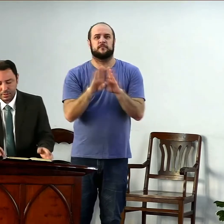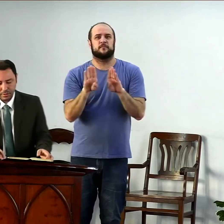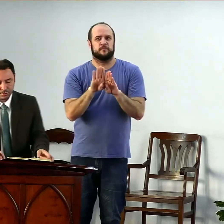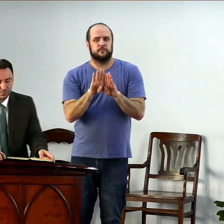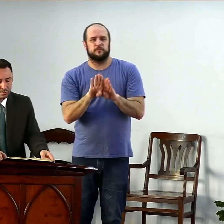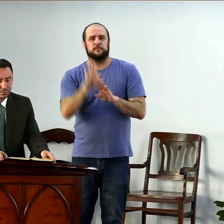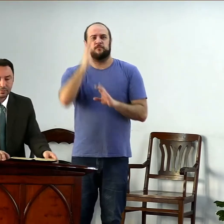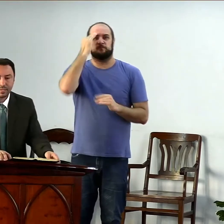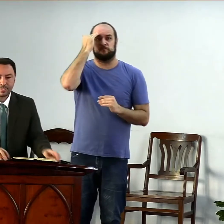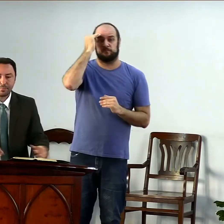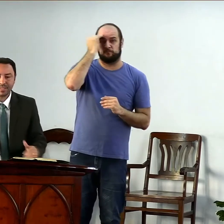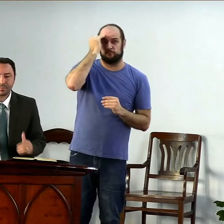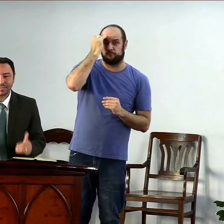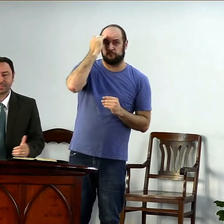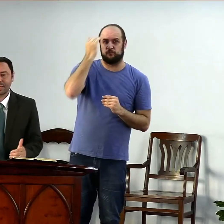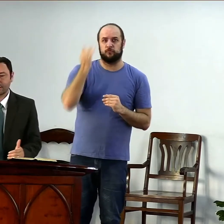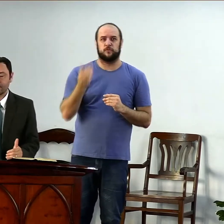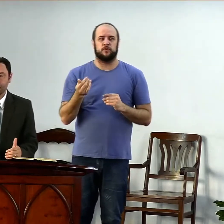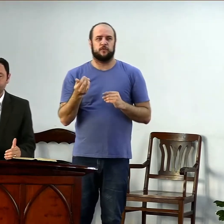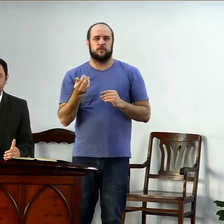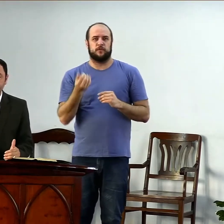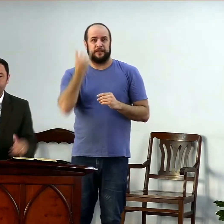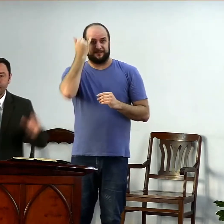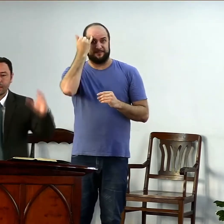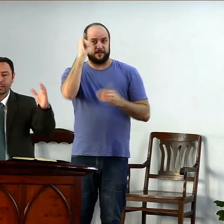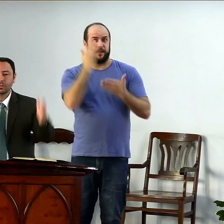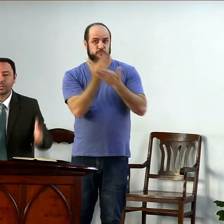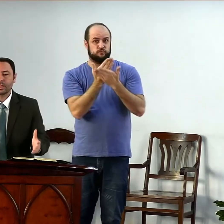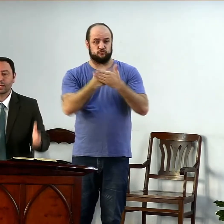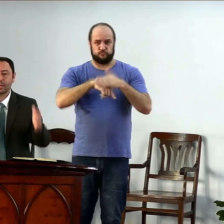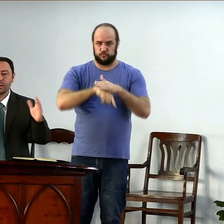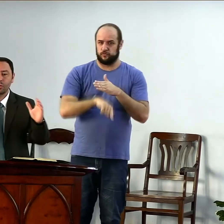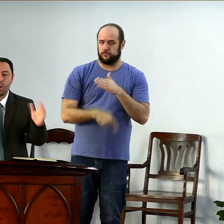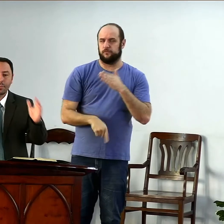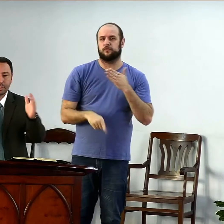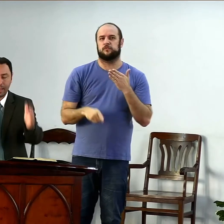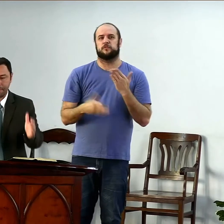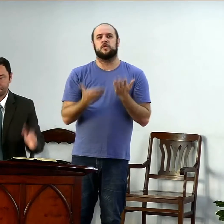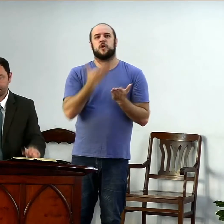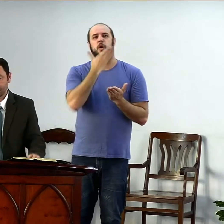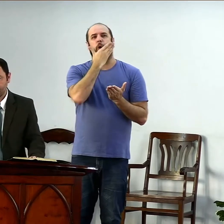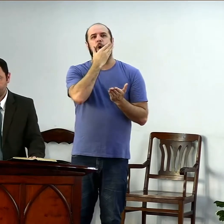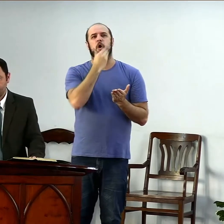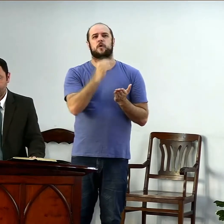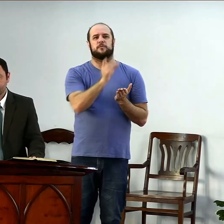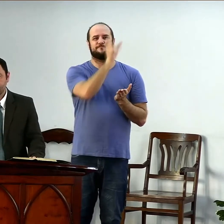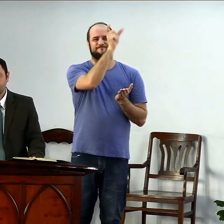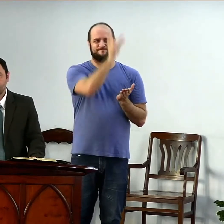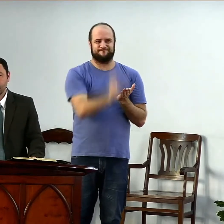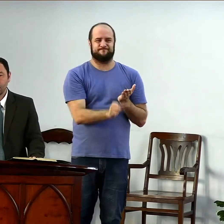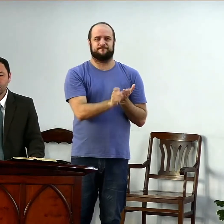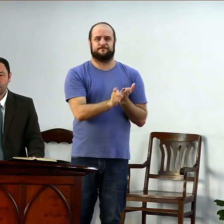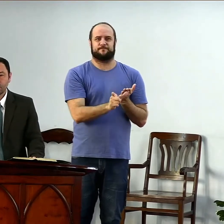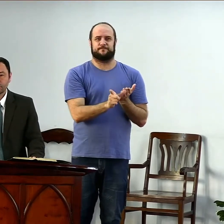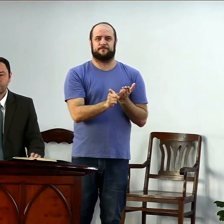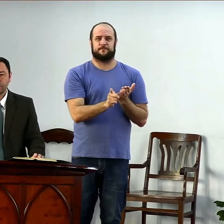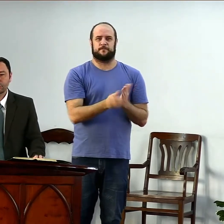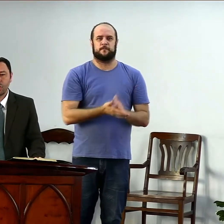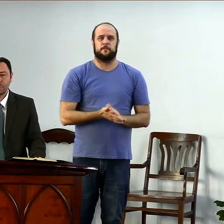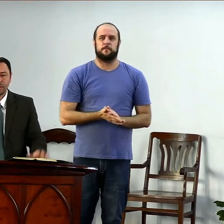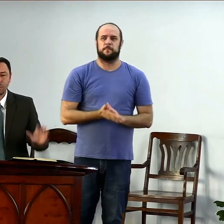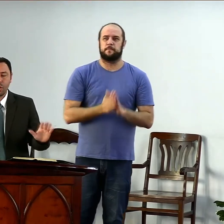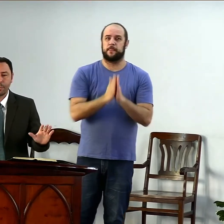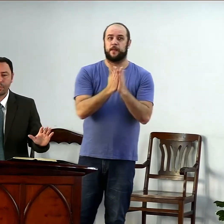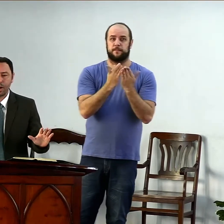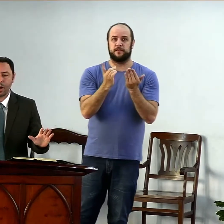luz dessa parte mais técnica é aquilo que o homem é. A Escritura não divide